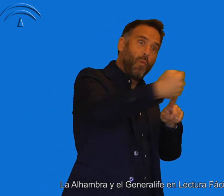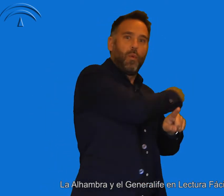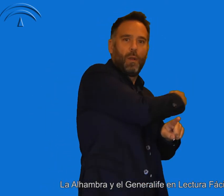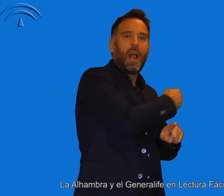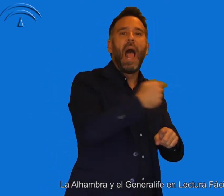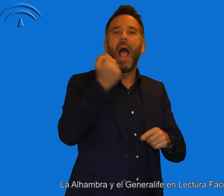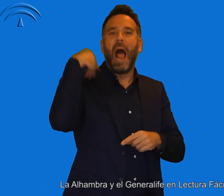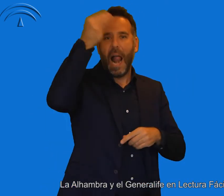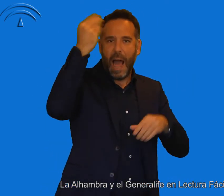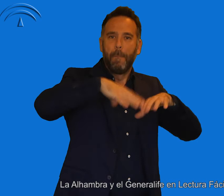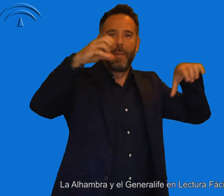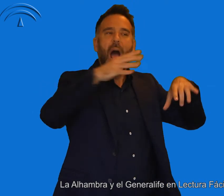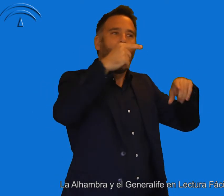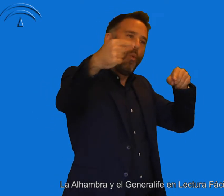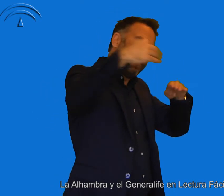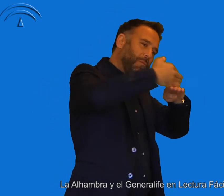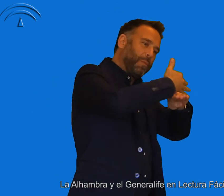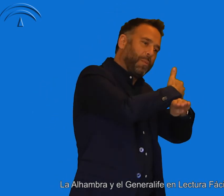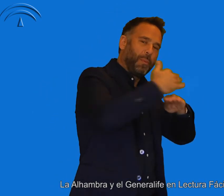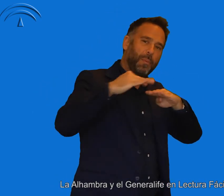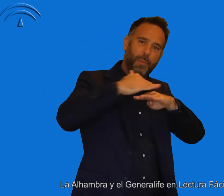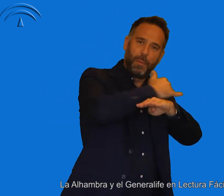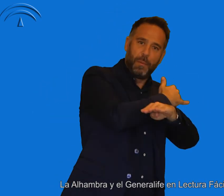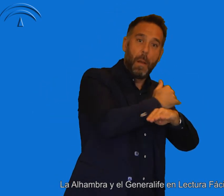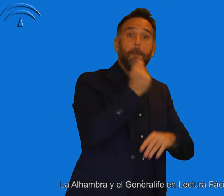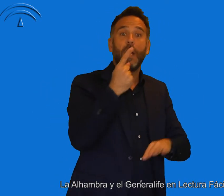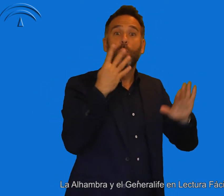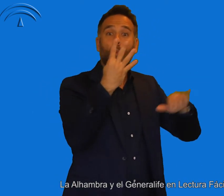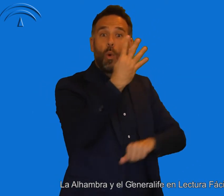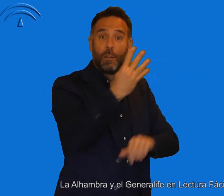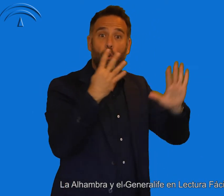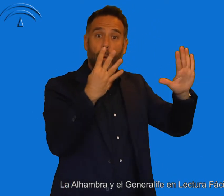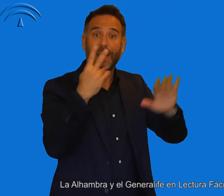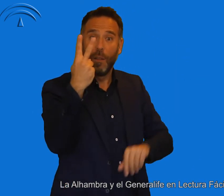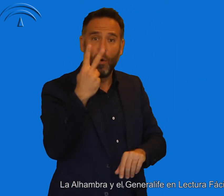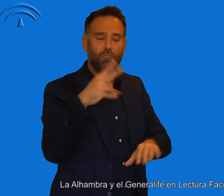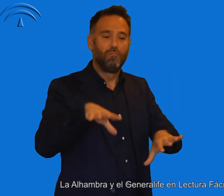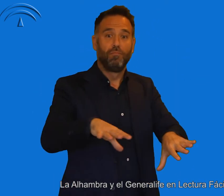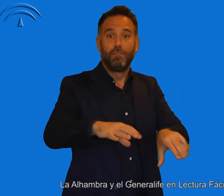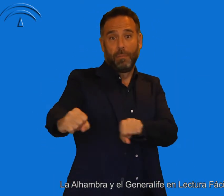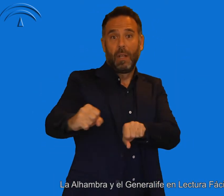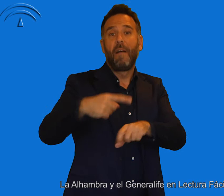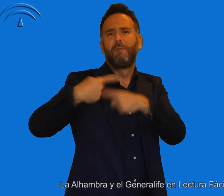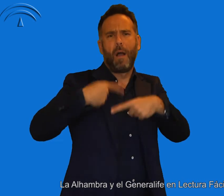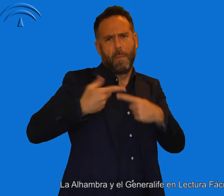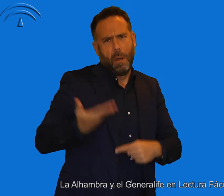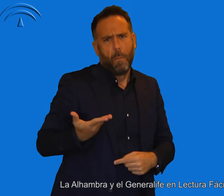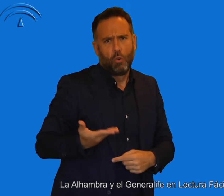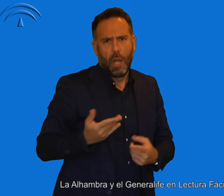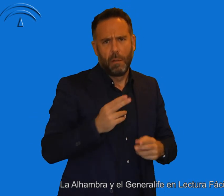Alhambra. Desde el año 1492, el Generalife ha pertenecido a una familia importante de